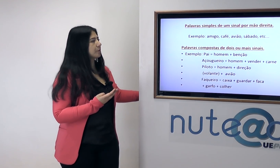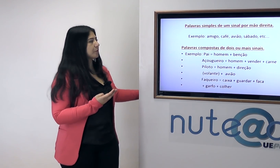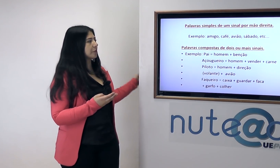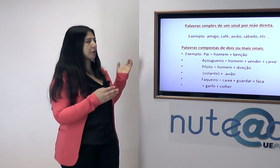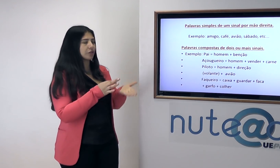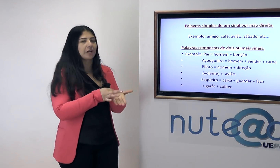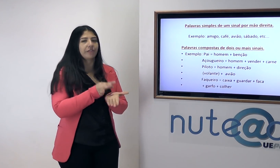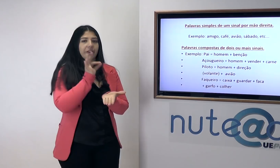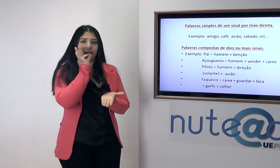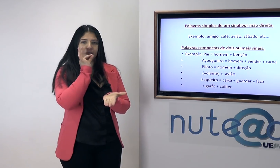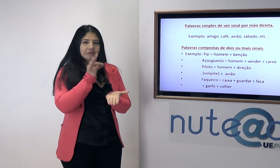sinal de café,